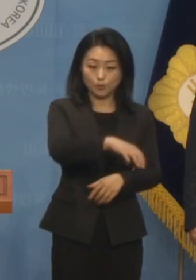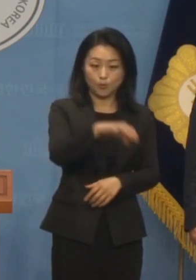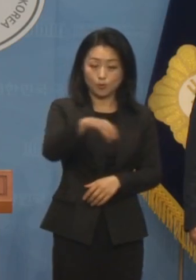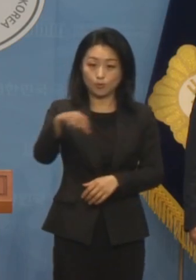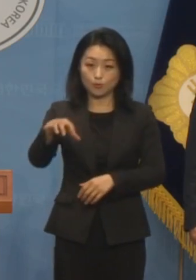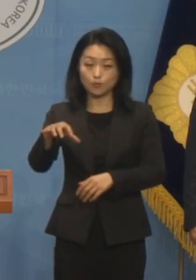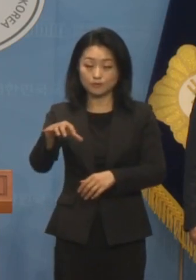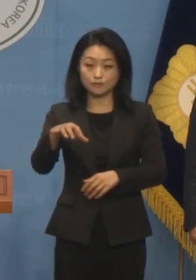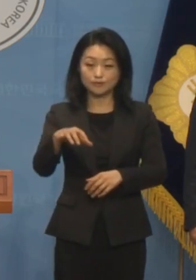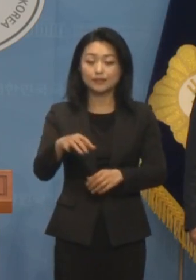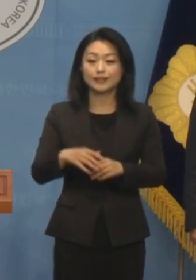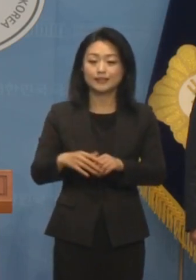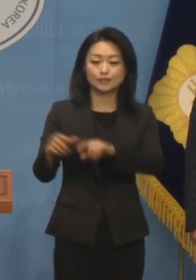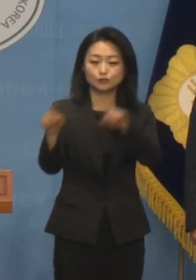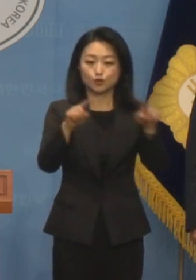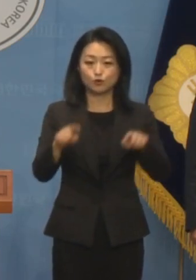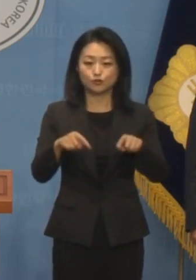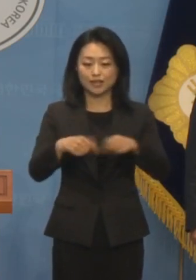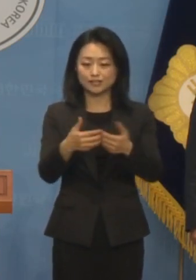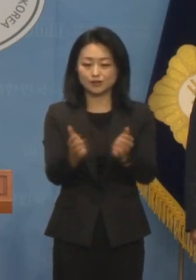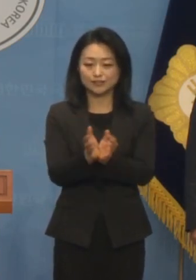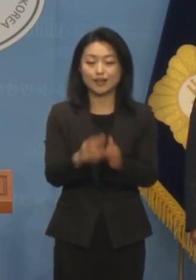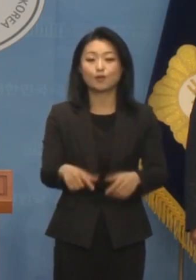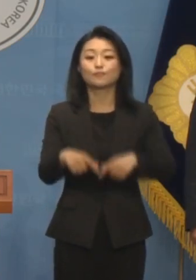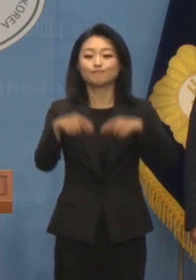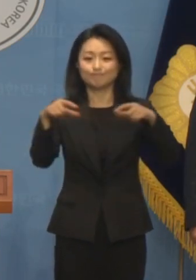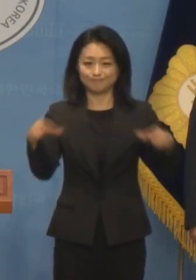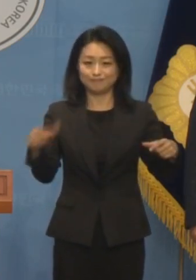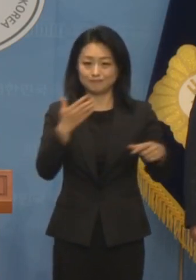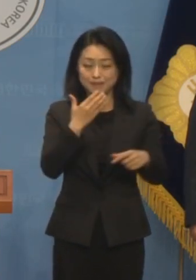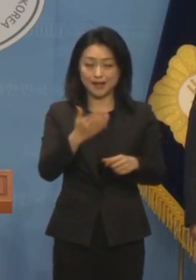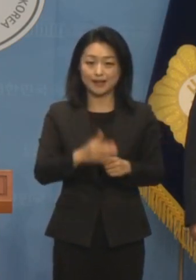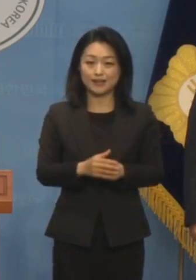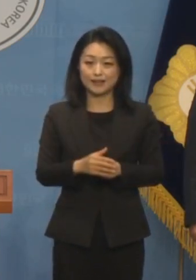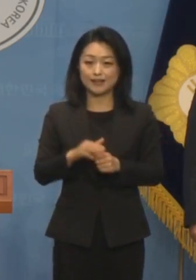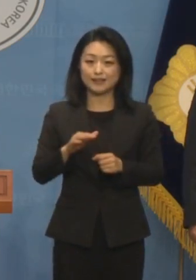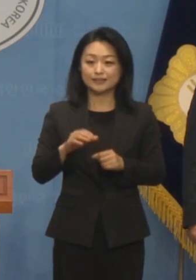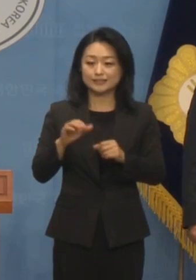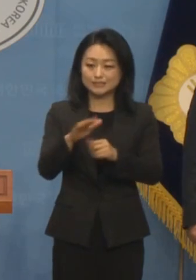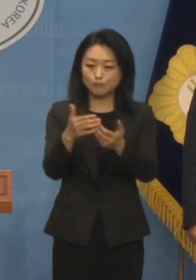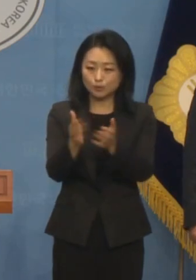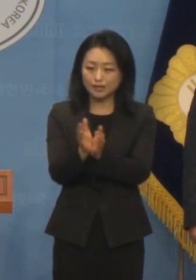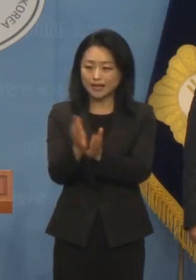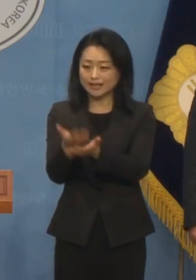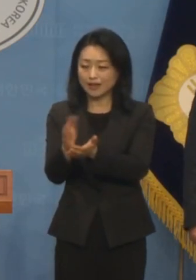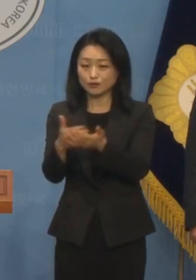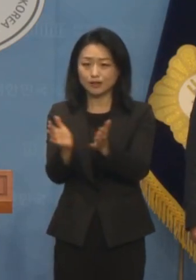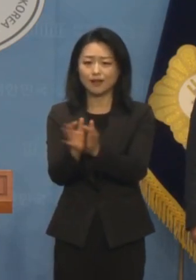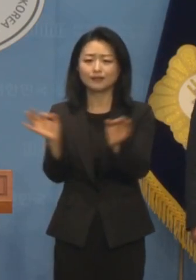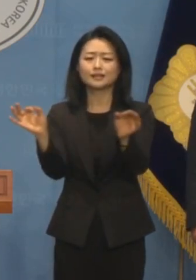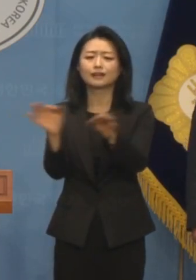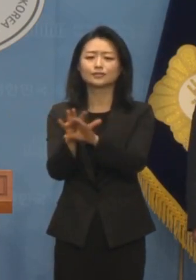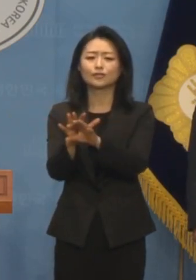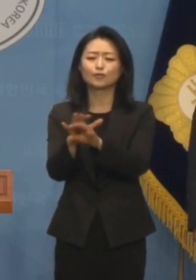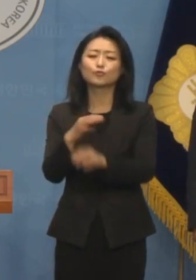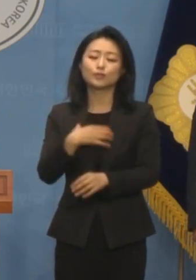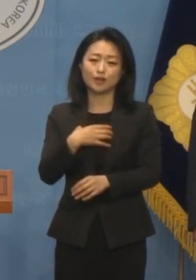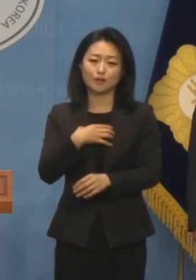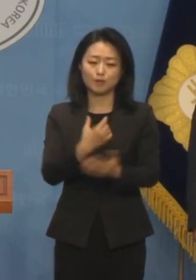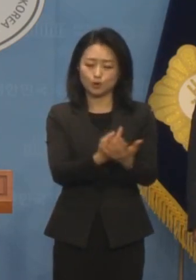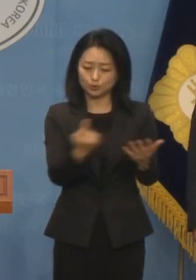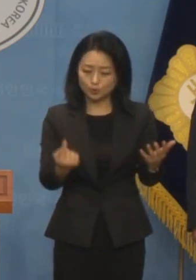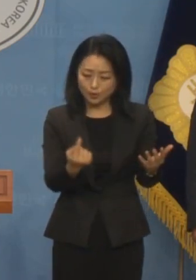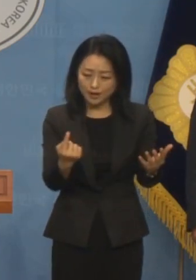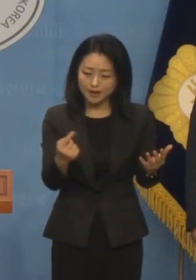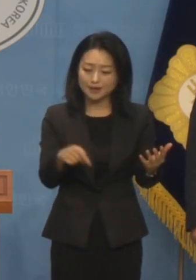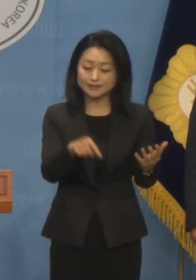정당으로 키워나가겠습니다. 제대로 된 진보 정당과 개혁 정당들이 사라지고 사회적 약자와 소외된 사람들,